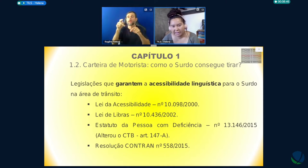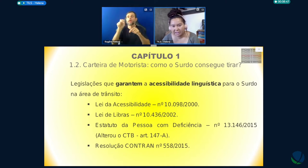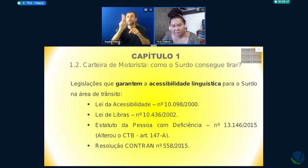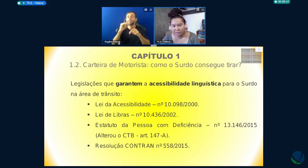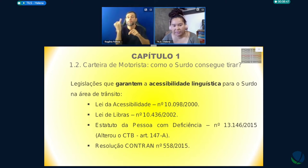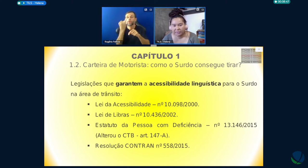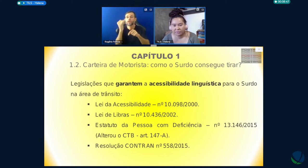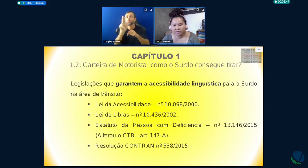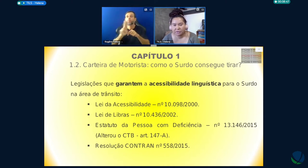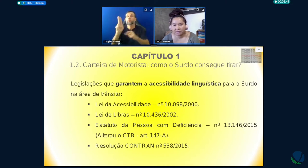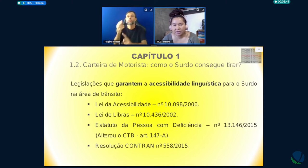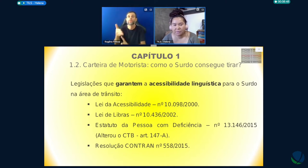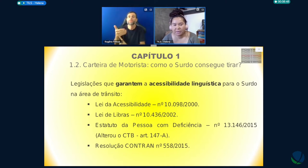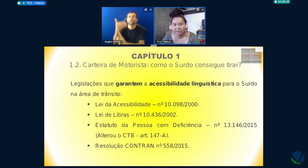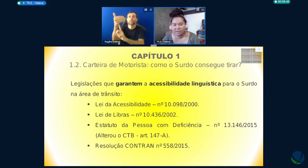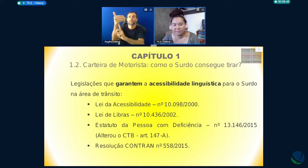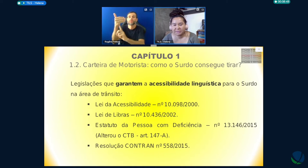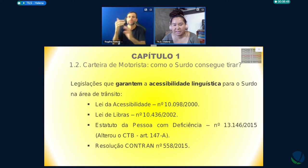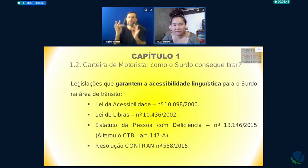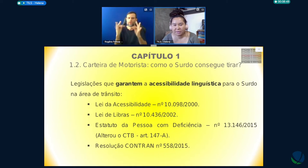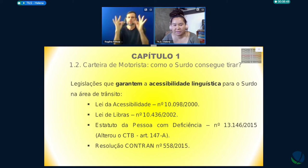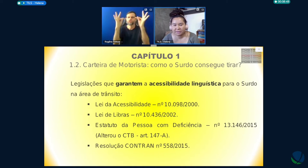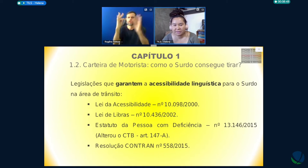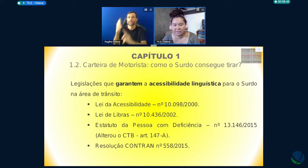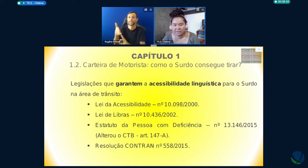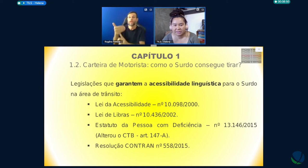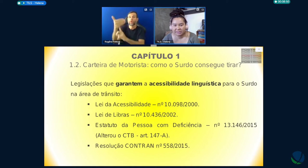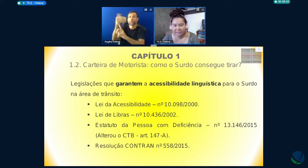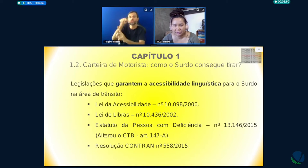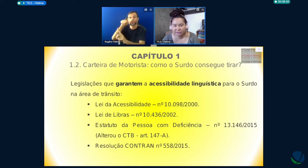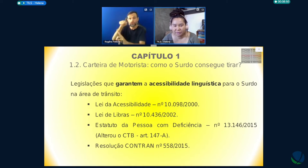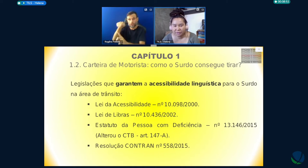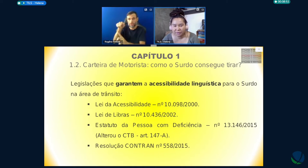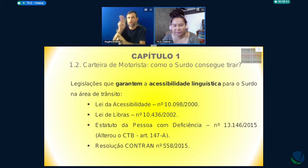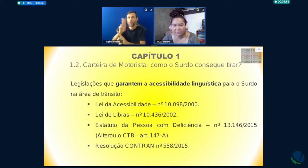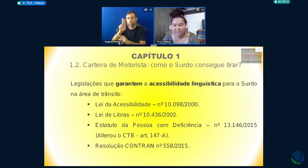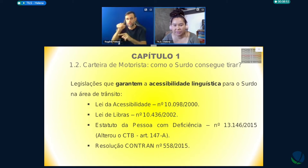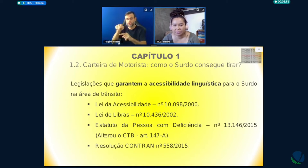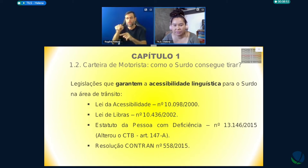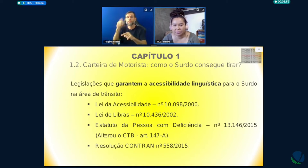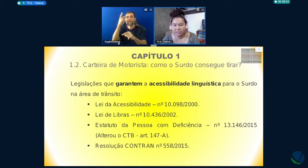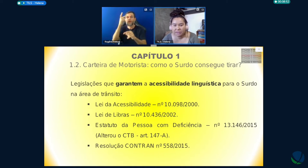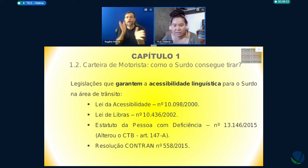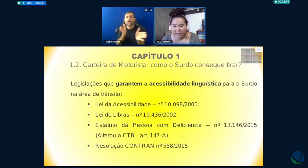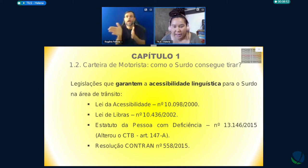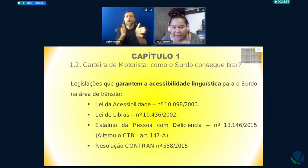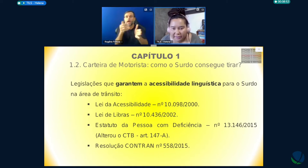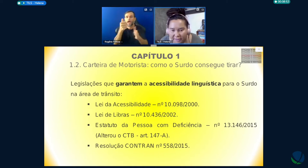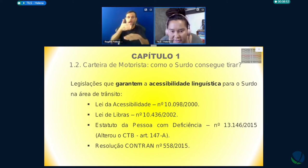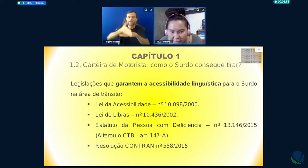a Lei 10.098 de 2000, a Lei de Libras 10.436 de 2002, o Estatuto